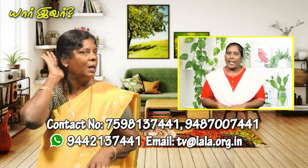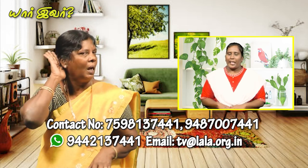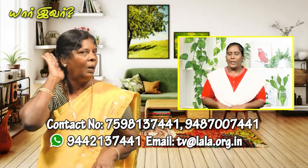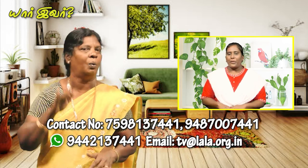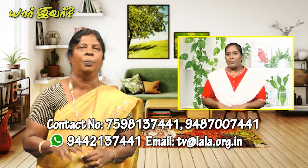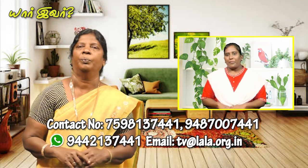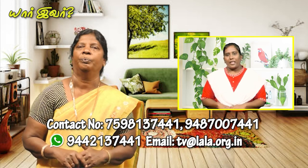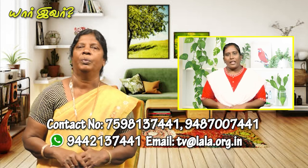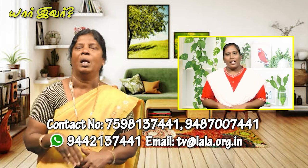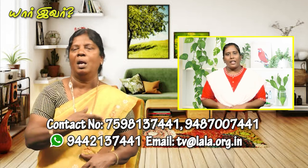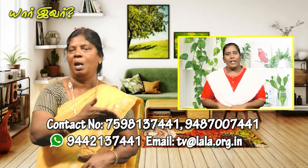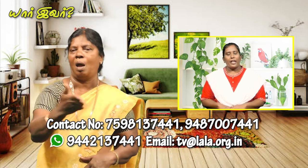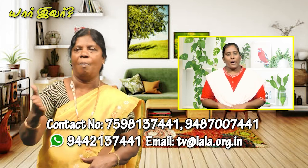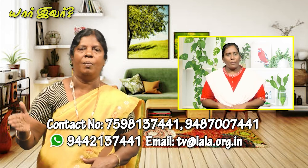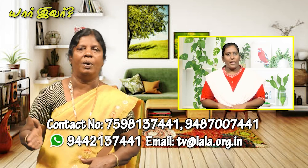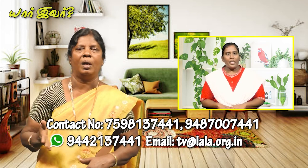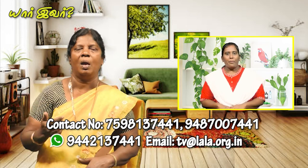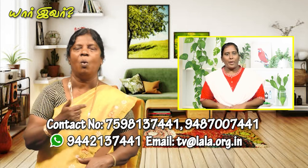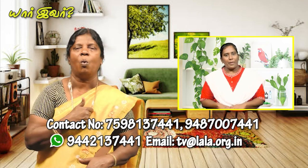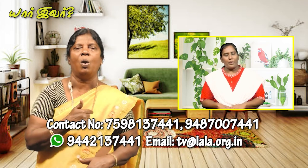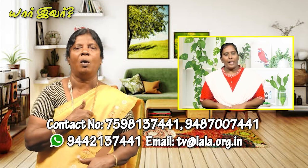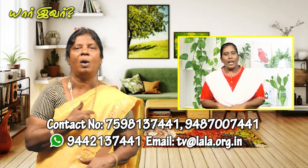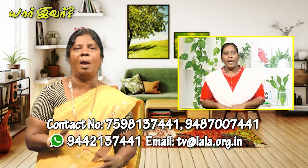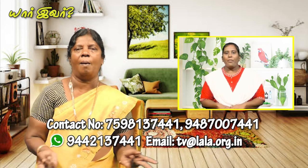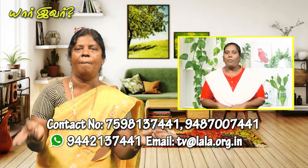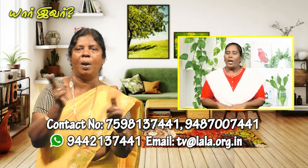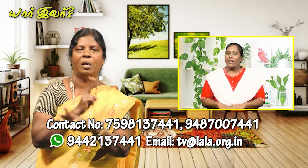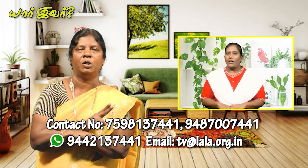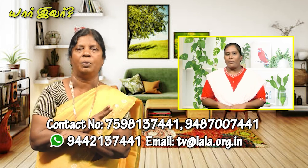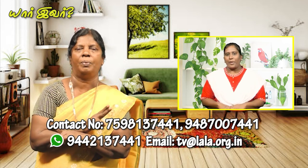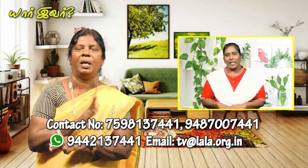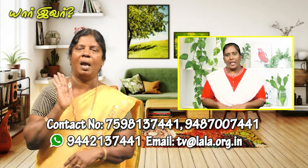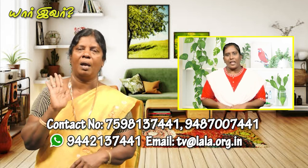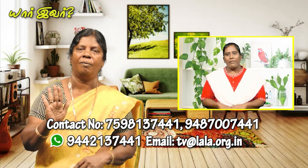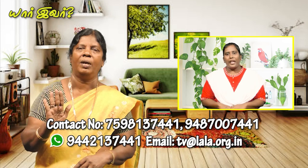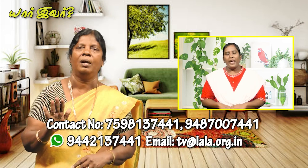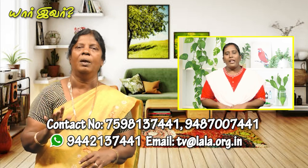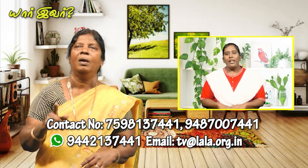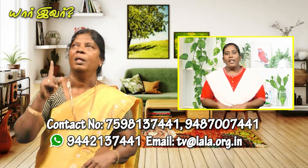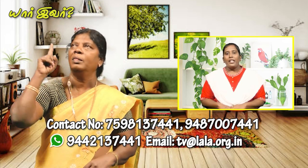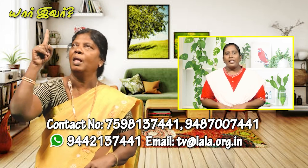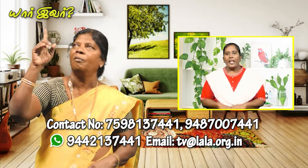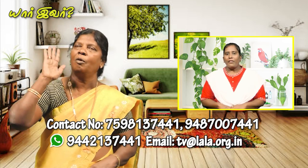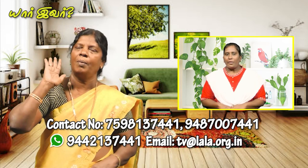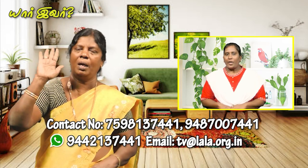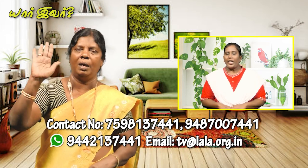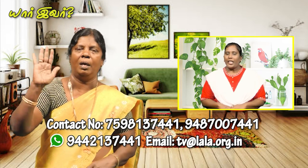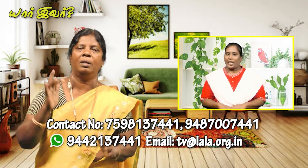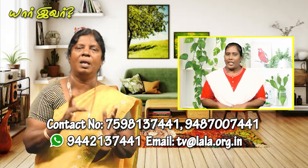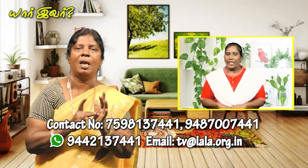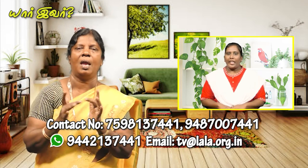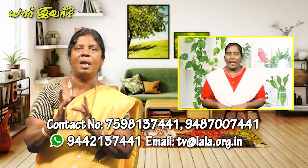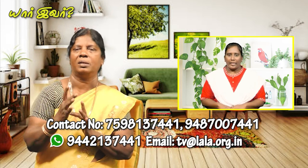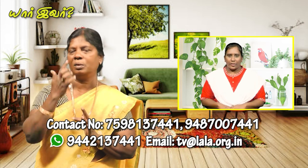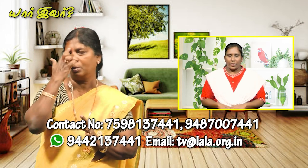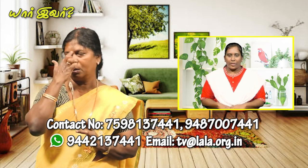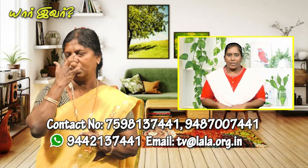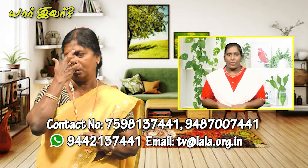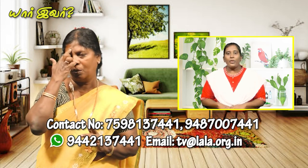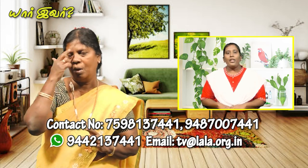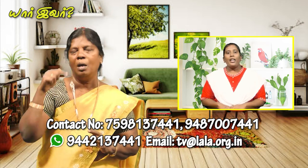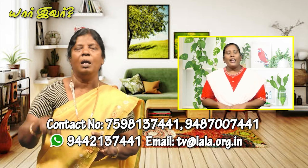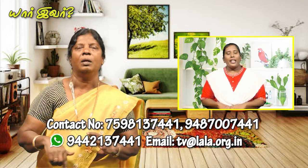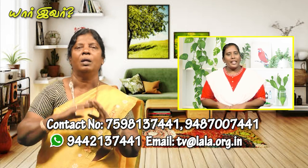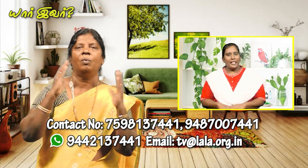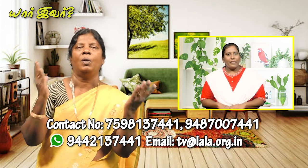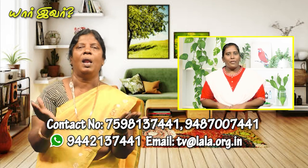என்று கேட்டோம். நம்முடைய பண்புகளை மாற்றும்படியாகவே தெய்வமாய் இருந்த இயேசு